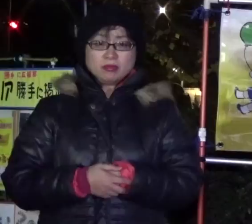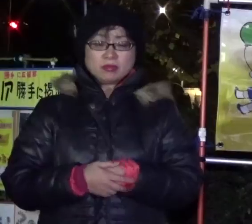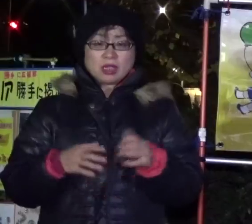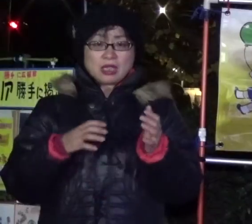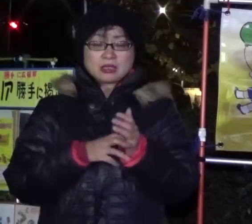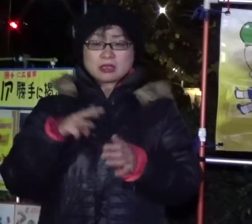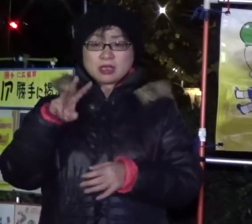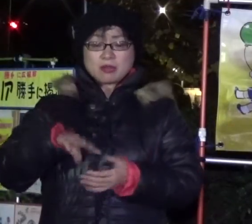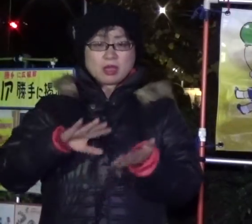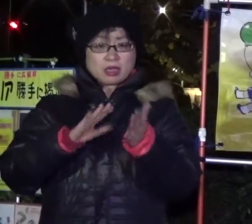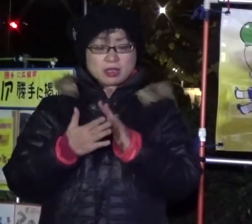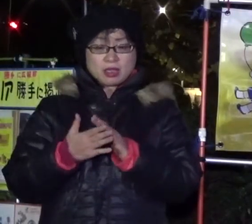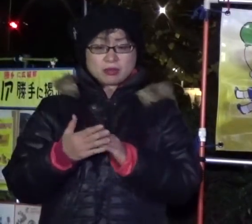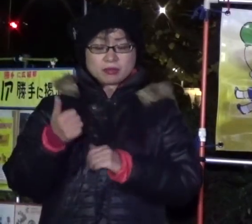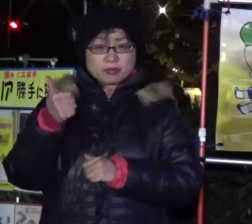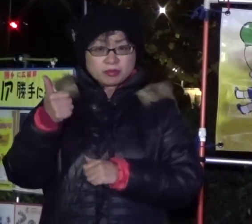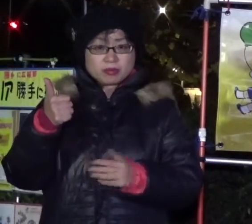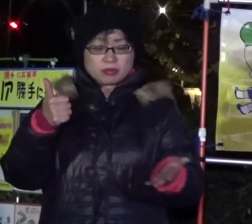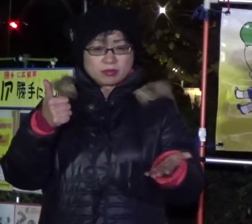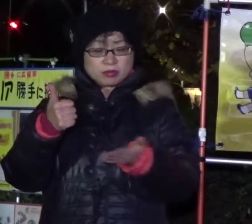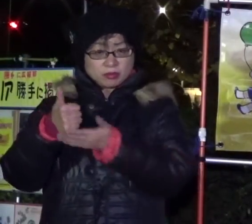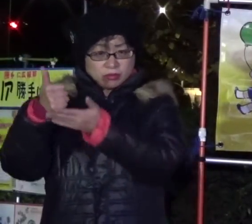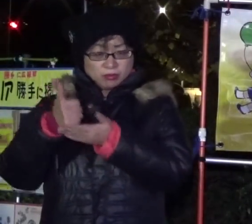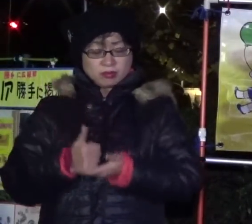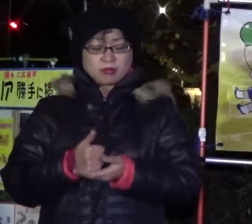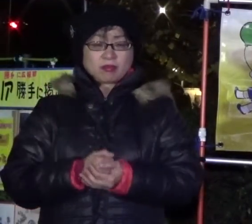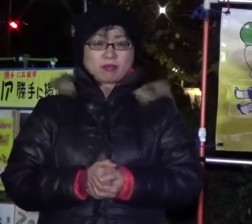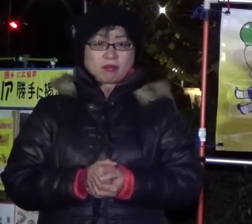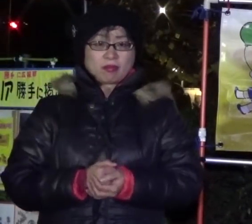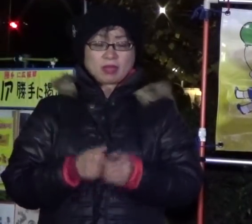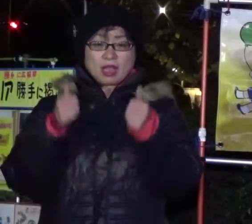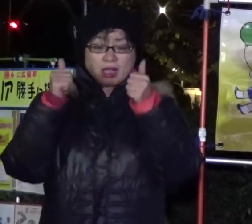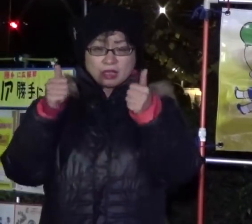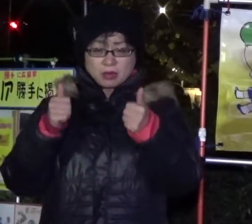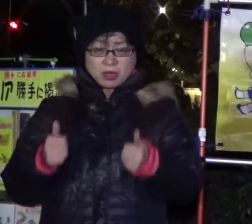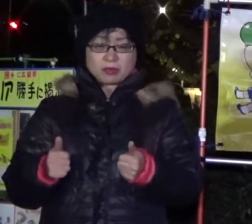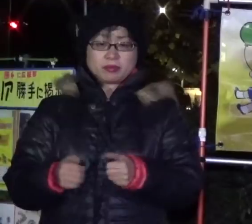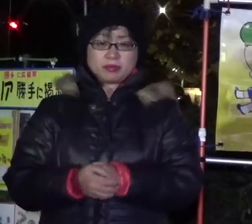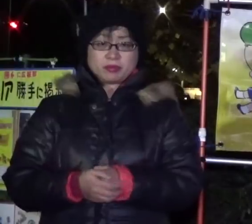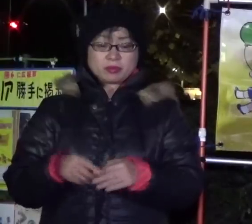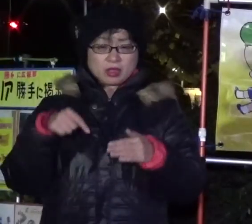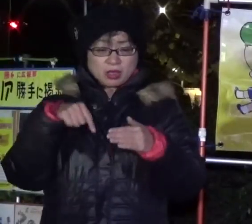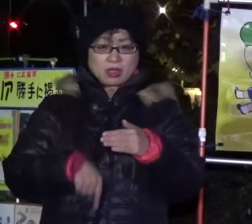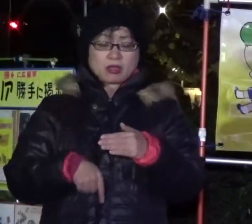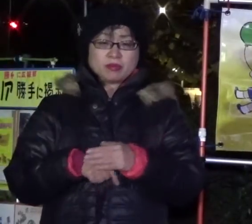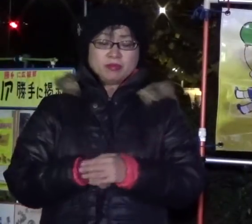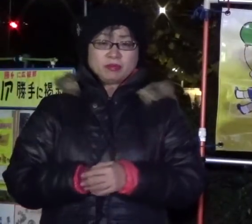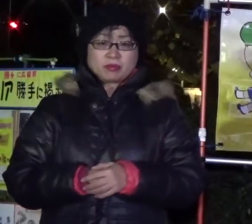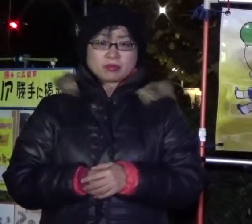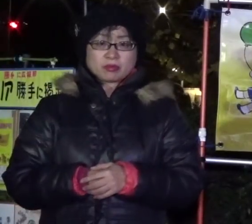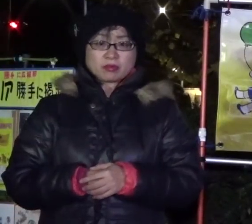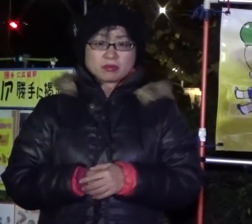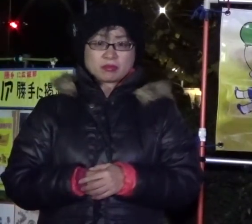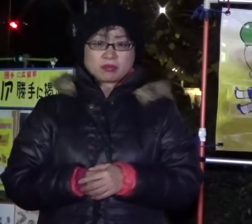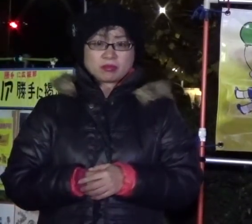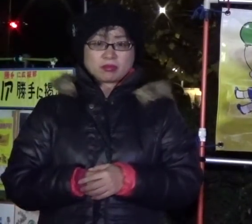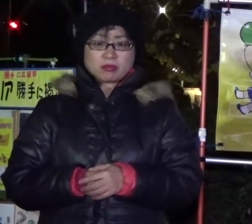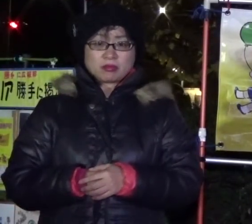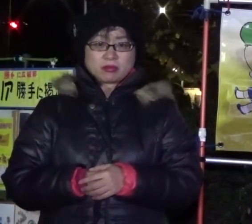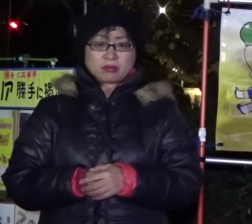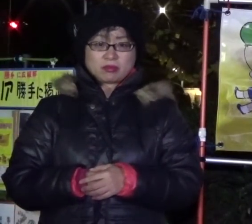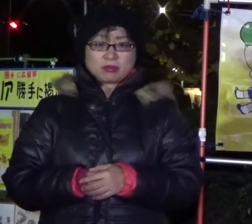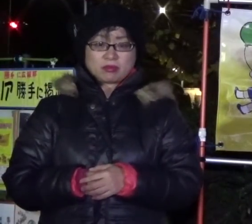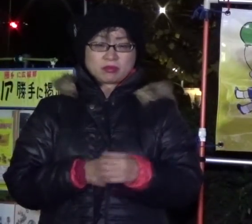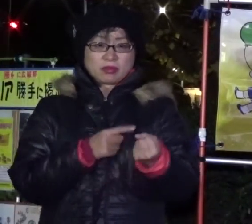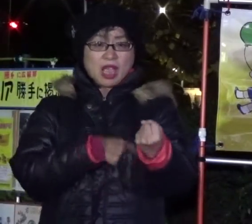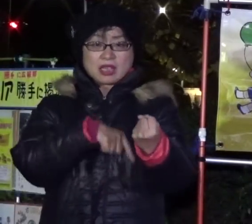石川県から来た70くらいのおじ男の人が裁判の中で、勝間田寝てんじゃないよ、